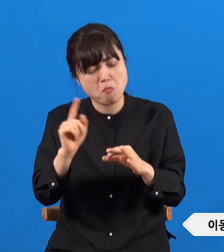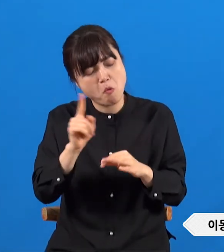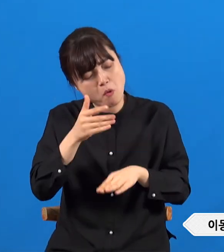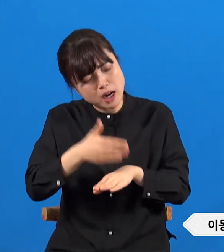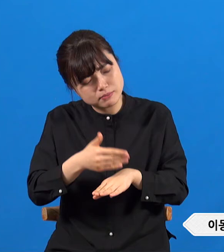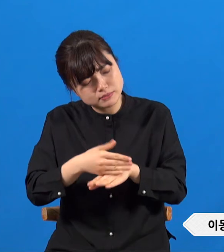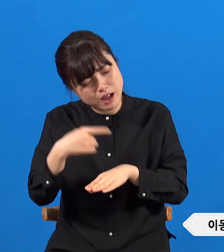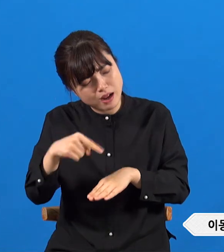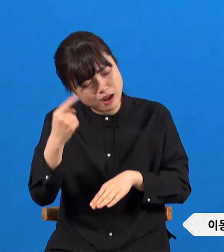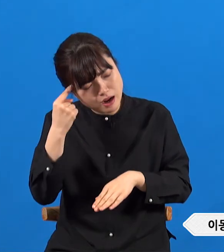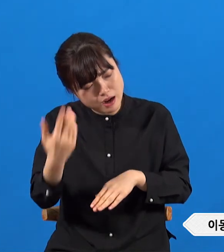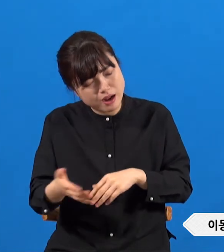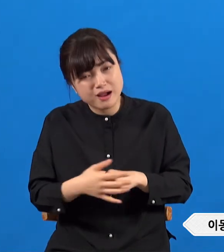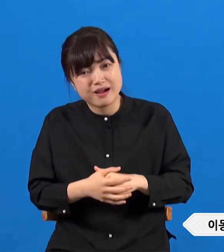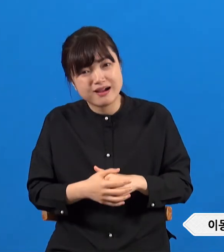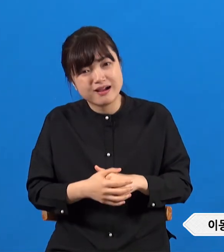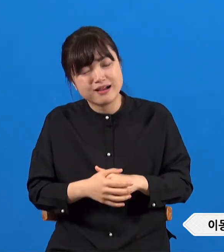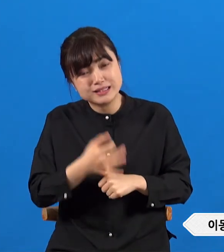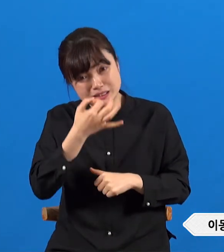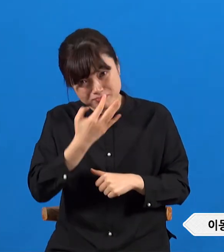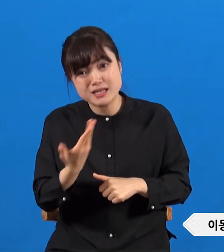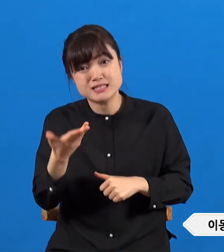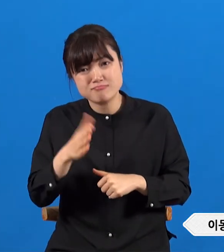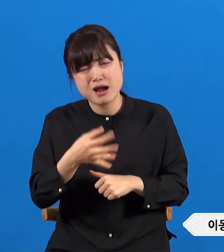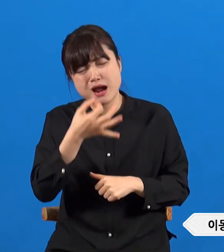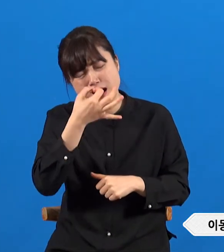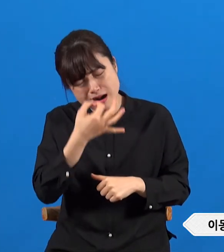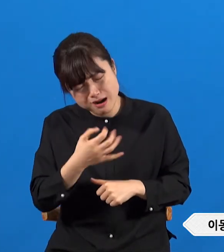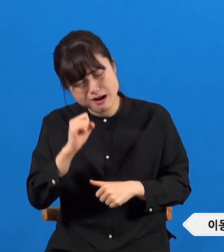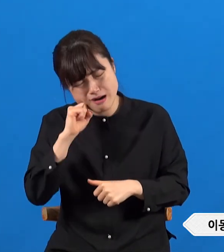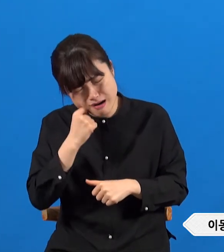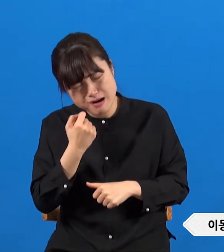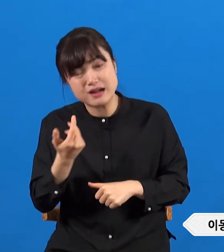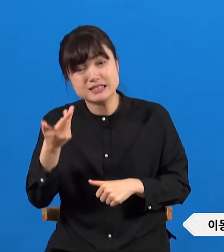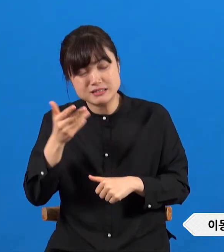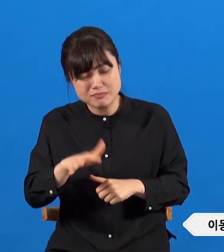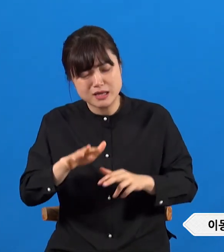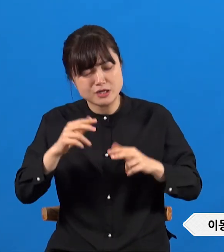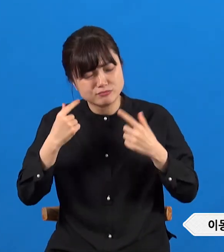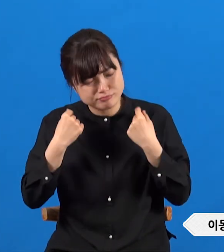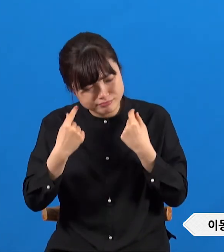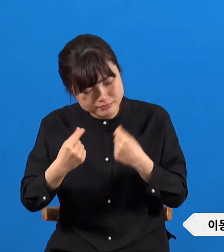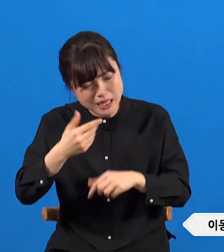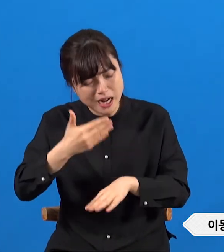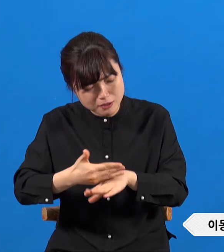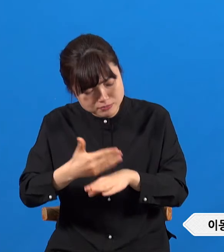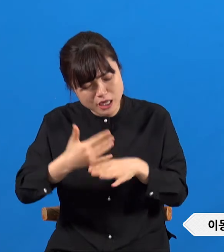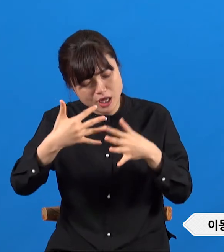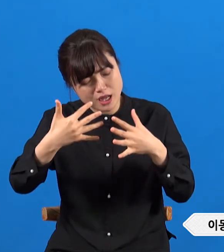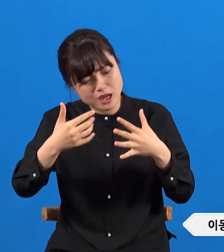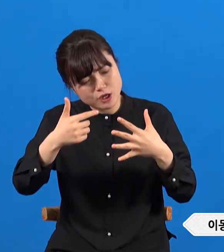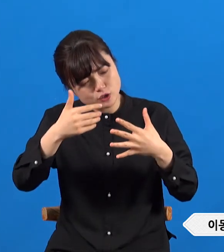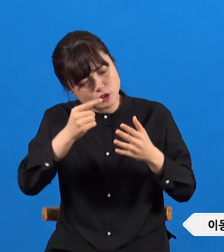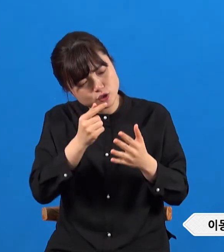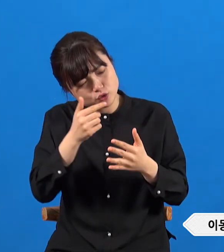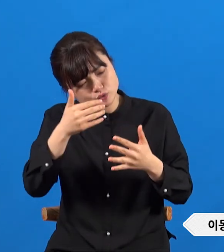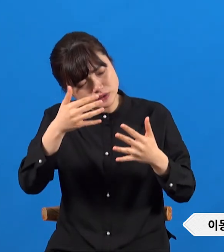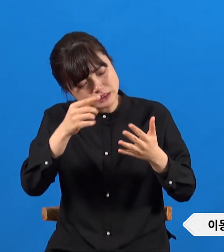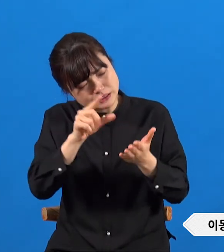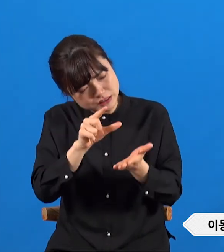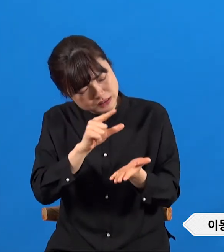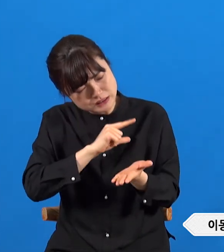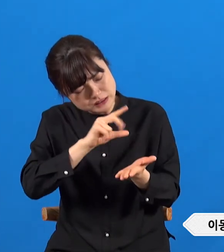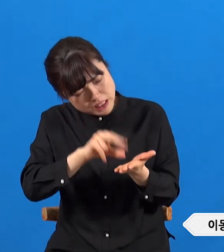뭘 감사할 수가 있을까? 힘들지만 아프지만 아직까지 내게도 감사의 조건이 많이 있거든요. 그건